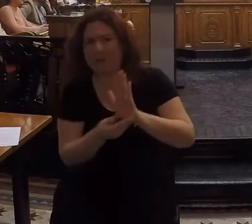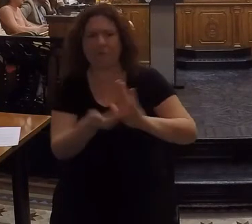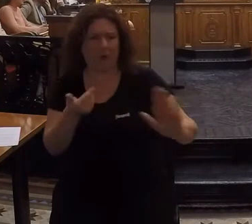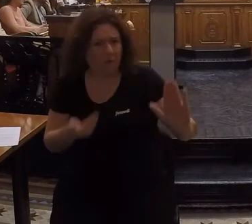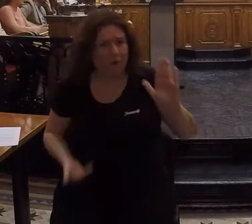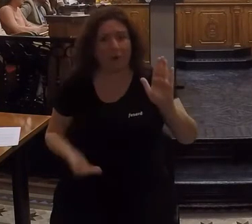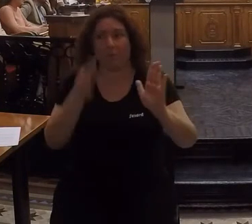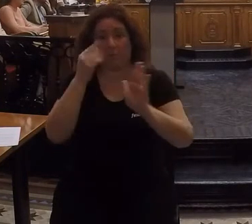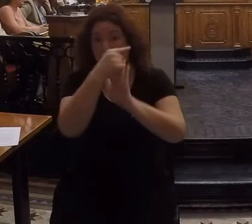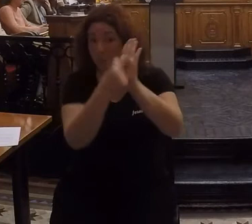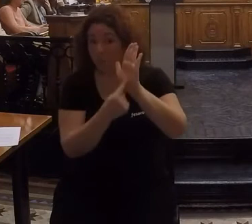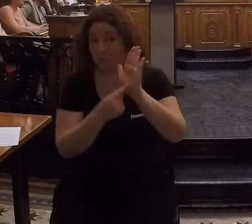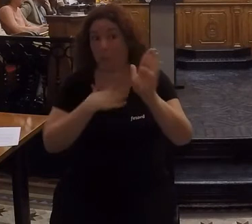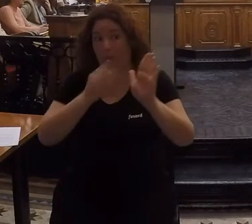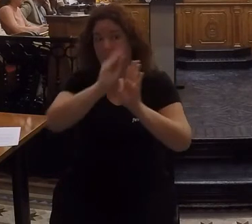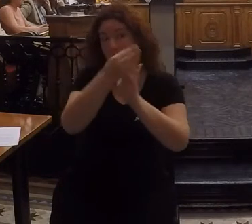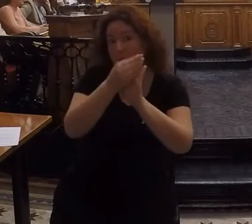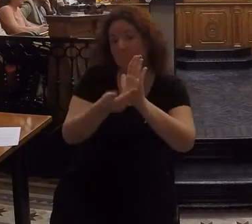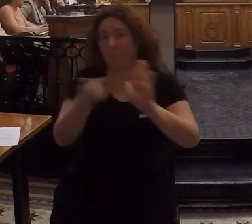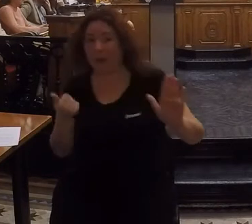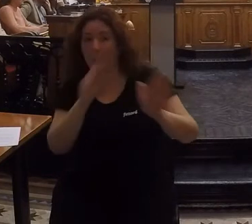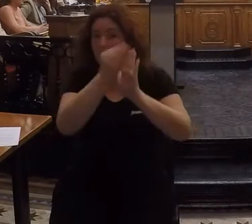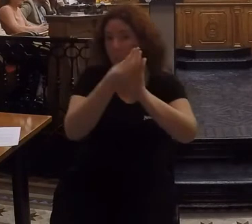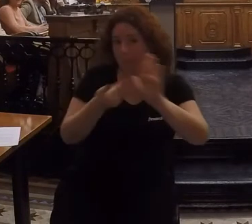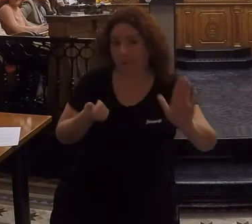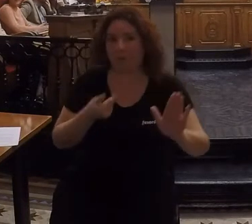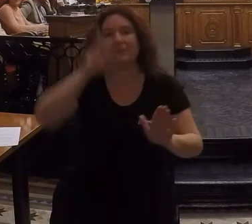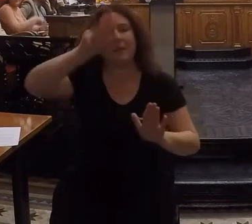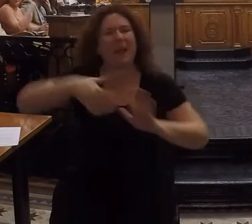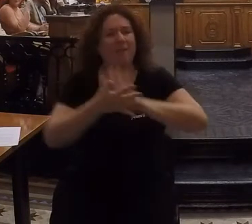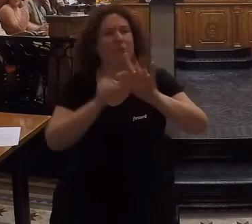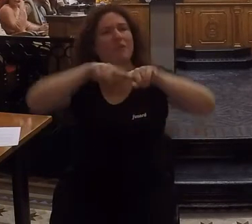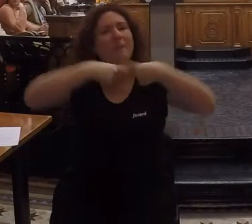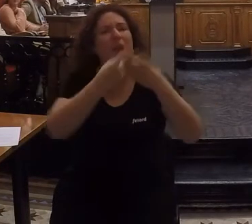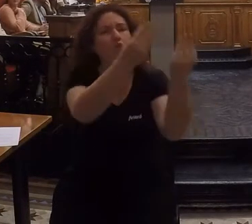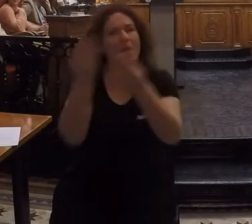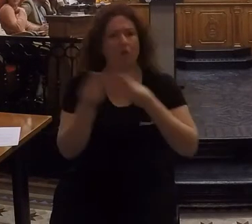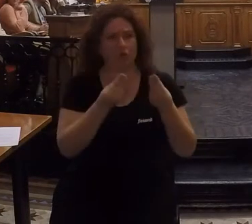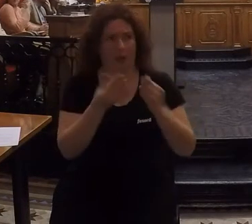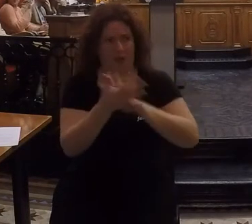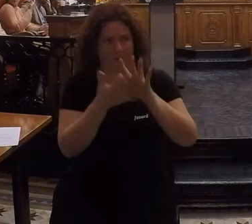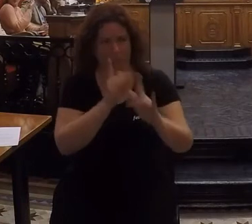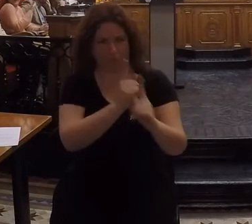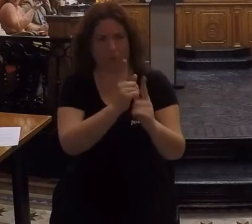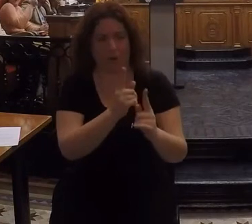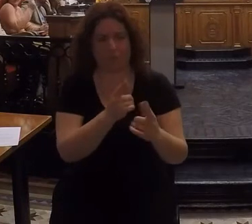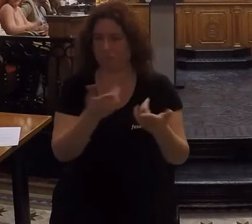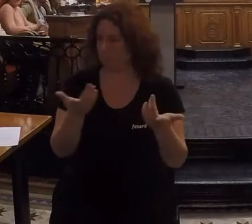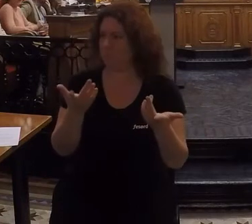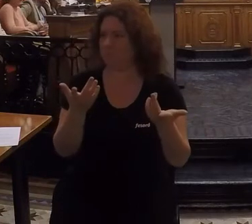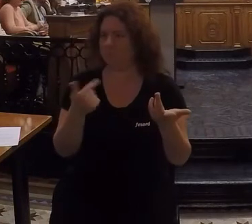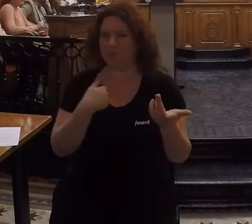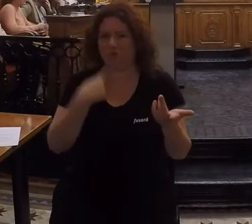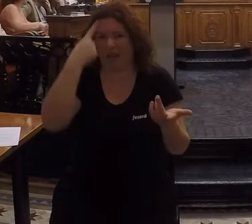punto exacto, pero además tengo que alegar sobre el punto exacto de la familia numerosa. Bueno, pues oiga, a mí me parece muy, como digo,